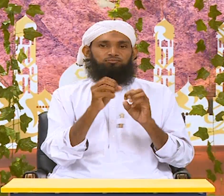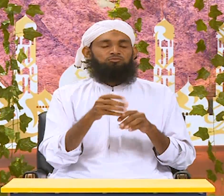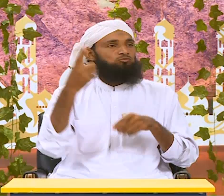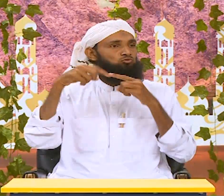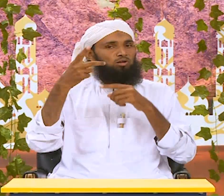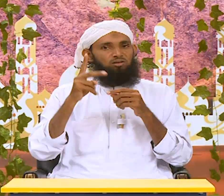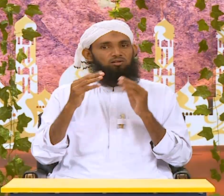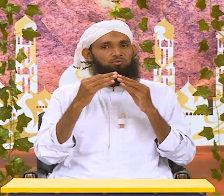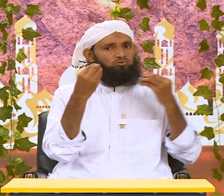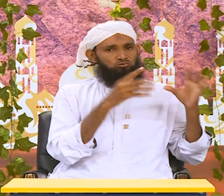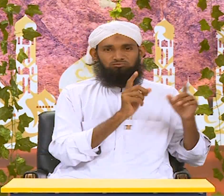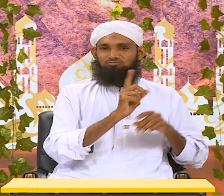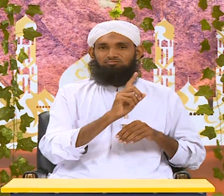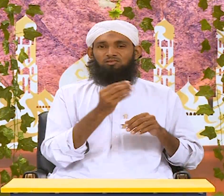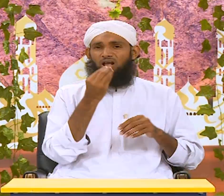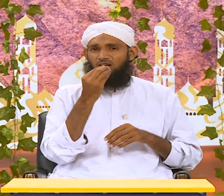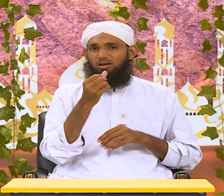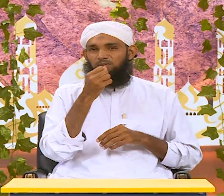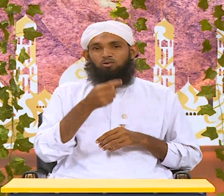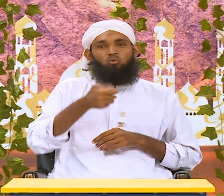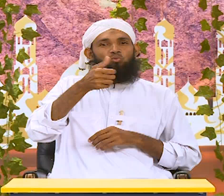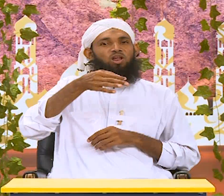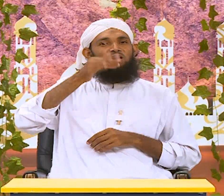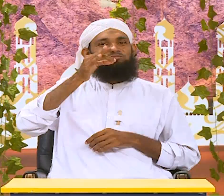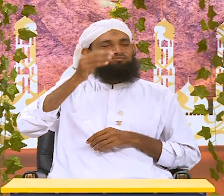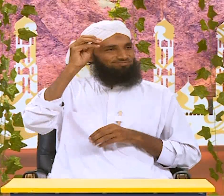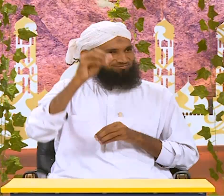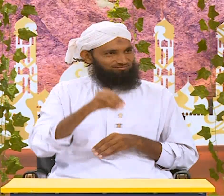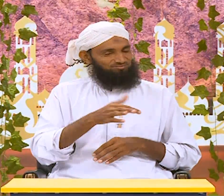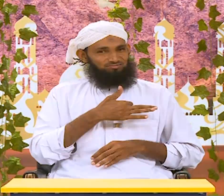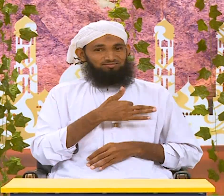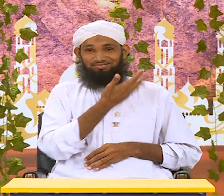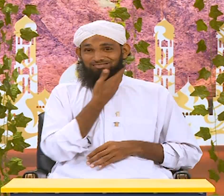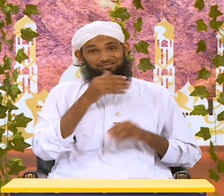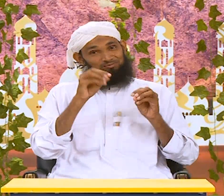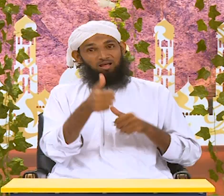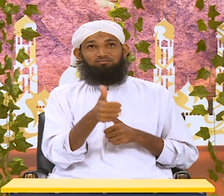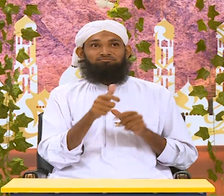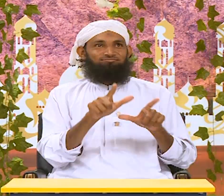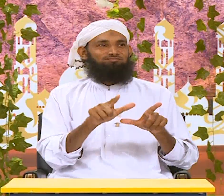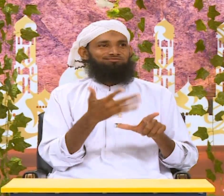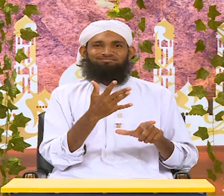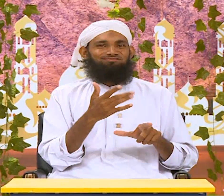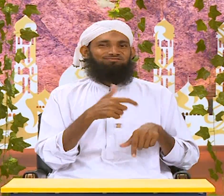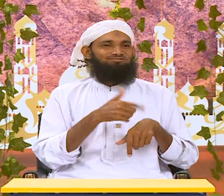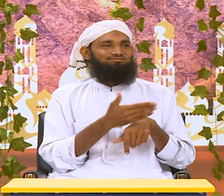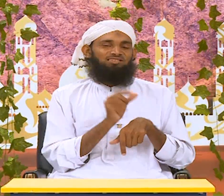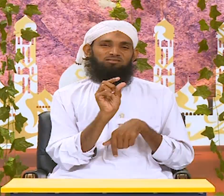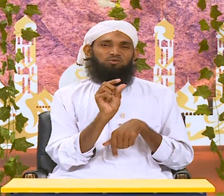یا راستے میں کھانا وغیرہ کھانے کے لیے کسی ہوٹل پر رکے ہوں تو وہیں دل لگا بیٹھے ہوں؟ نہیں، ایسا نہیں ہوتا۔ مسافر دوران